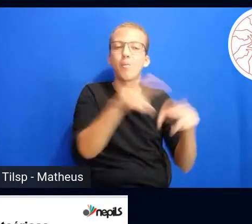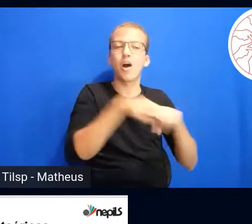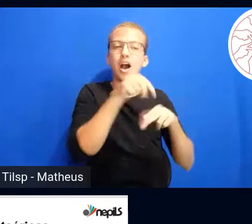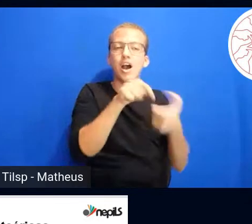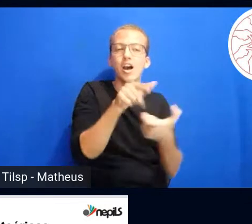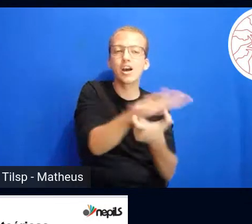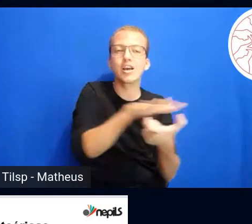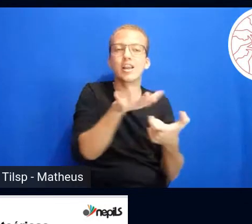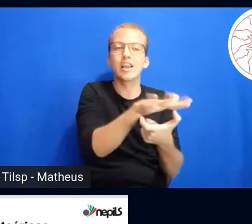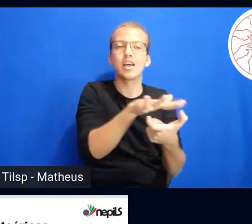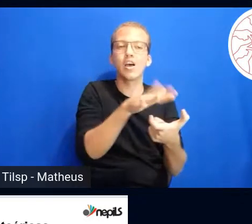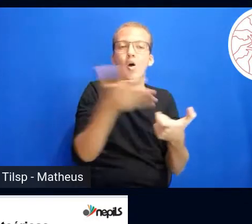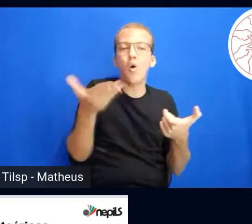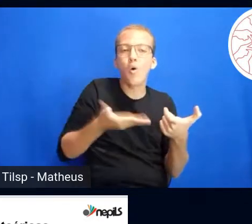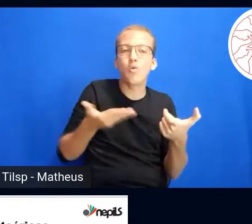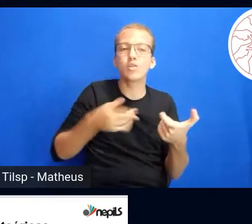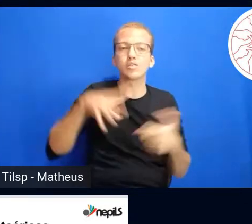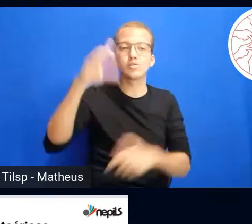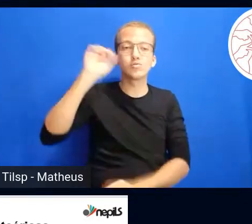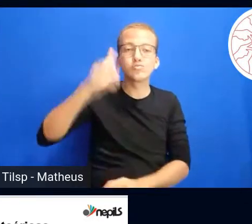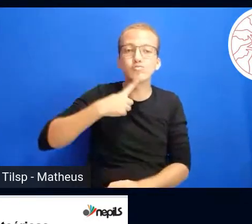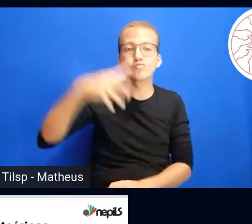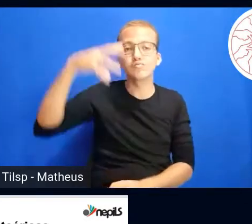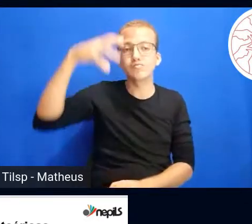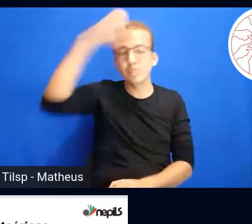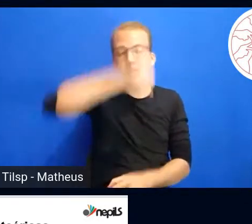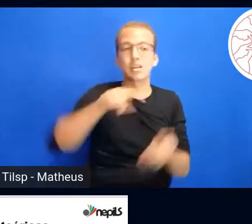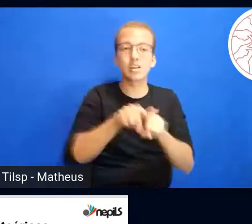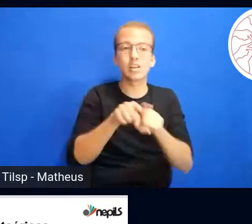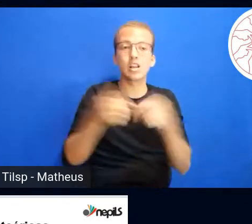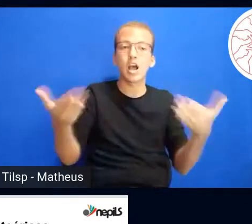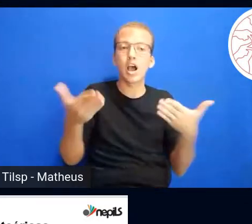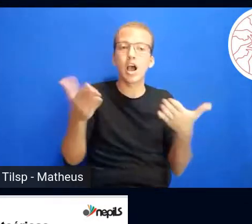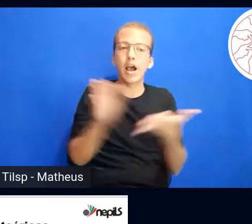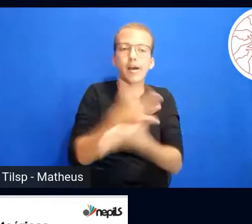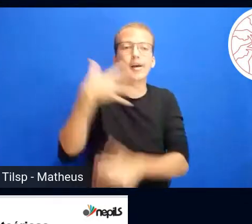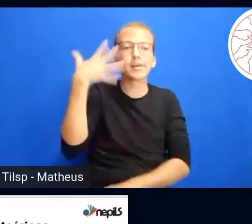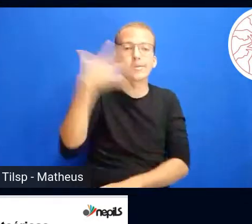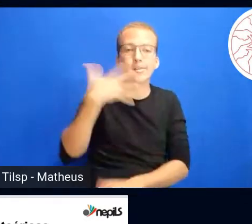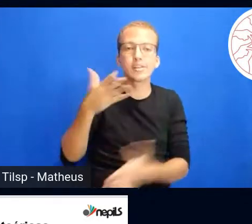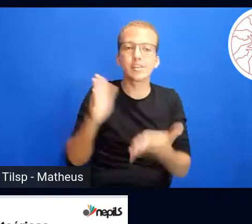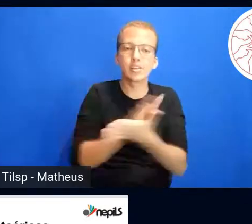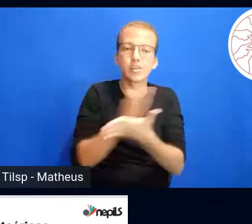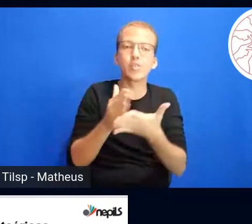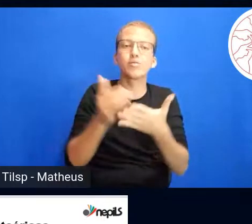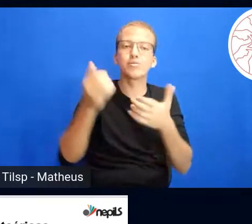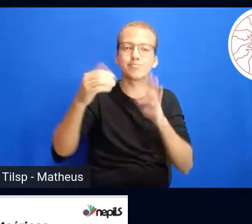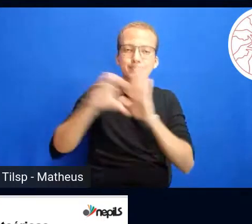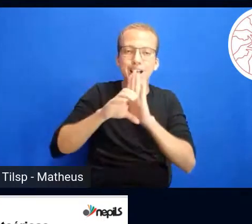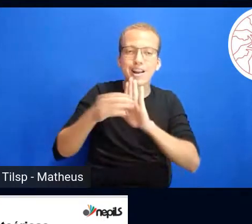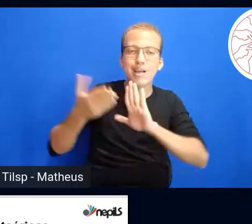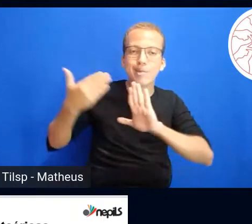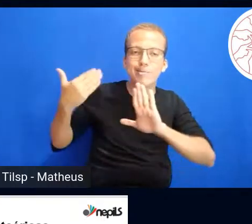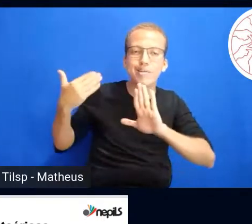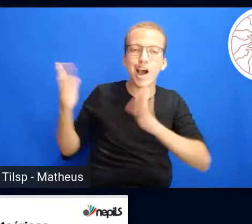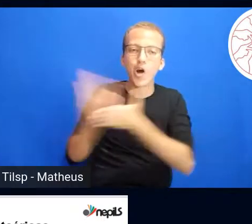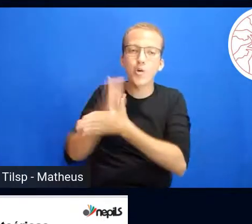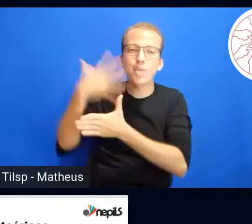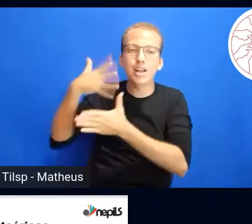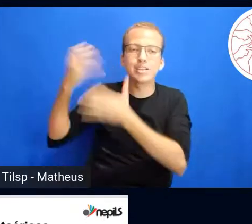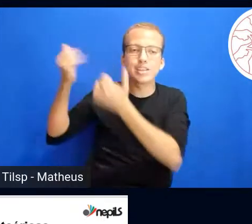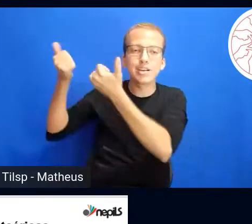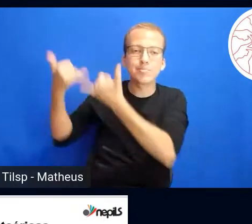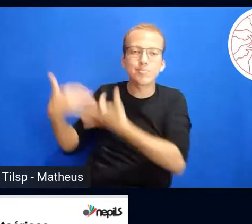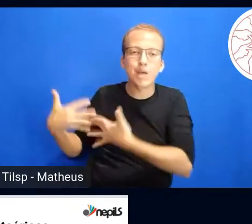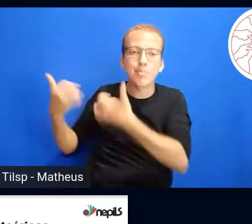hoje, a tanto a conferência de abertura quanto algumas apresentações dos capítulos que foram apresentados aqui hoje deste livro, eh,